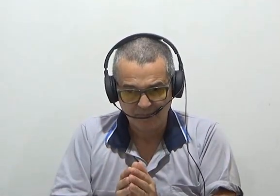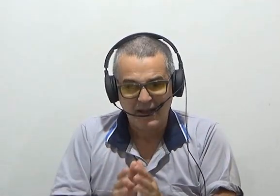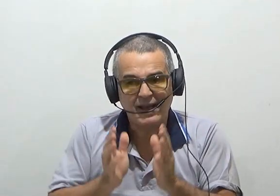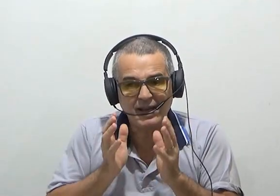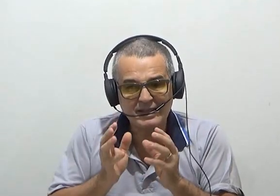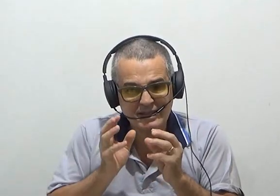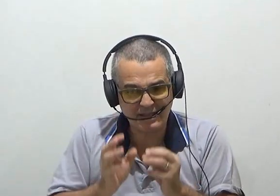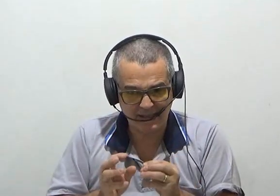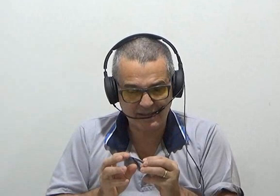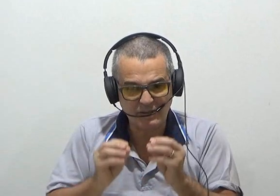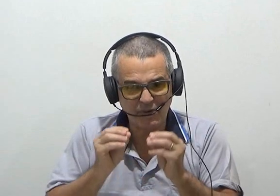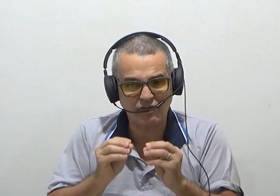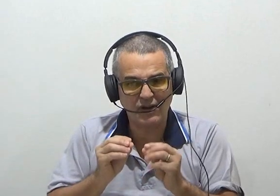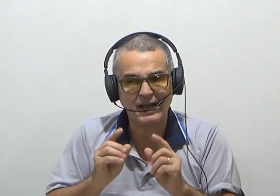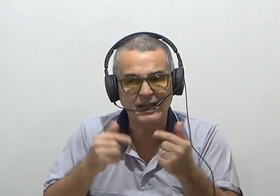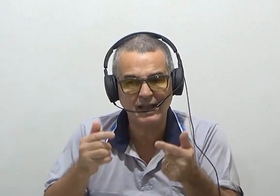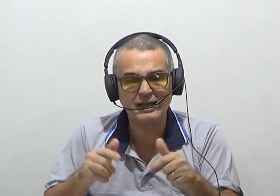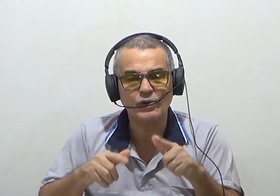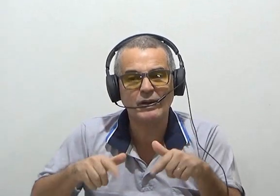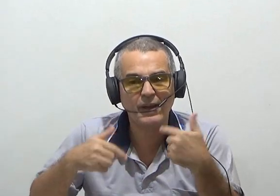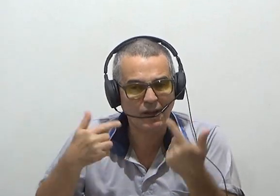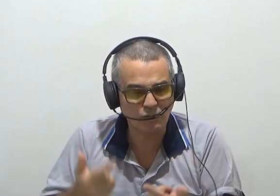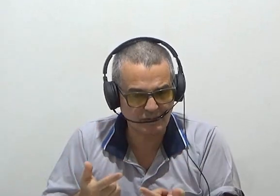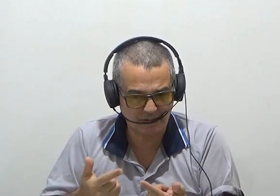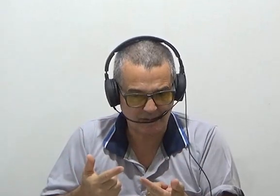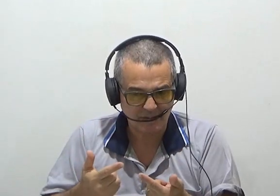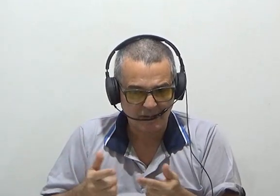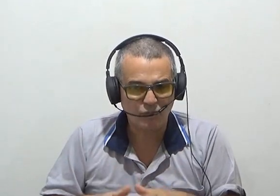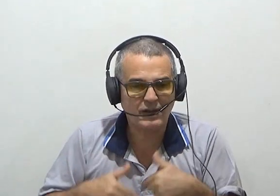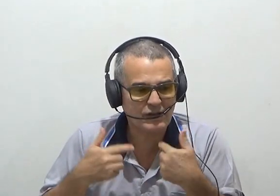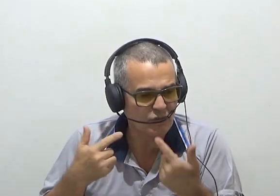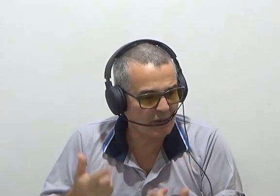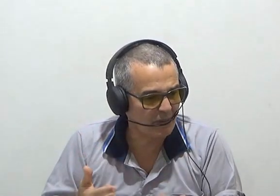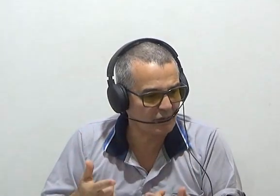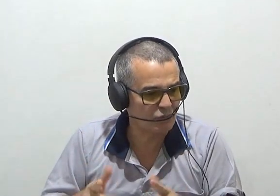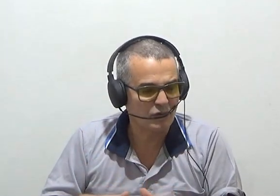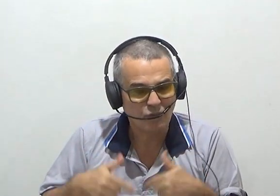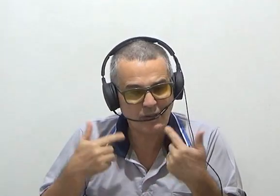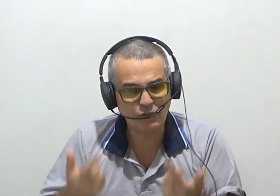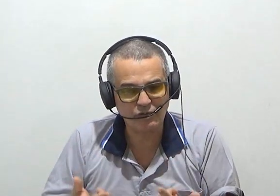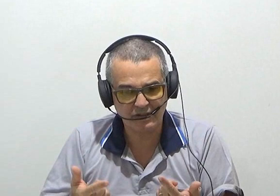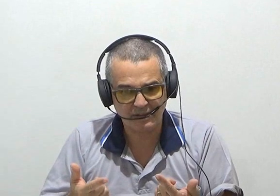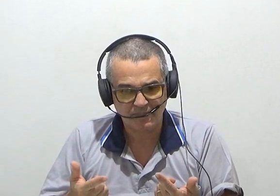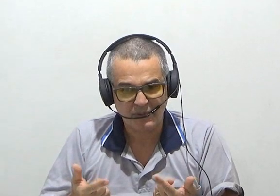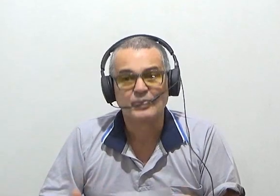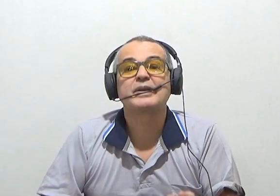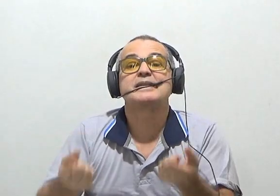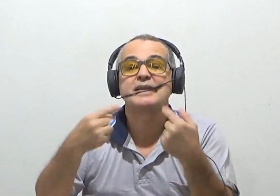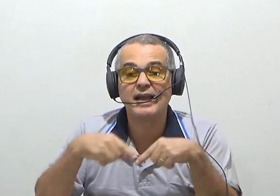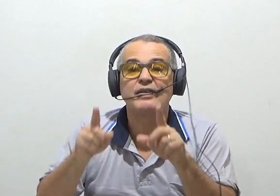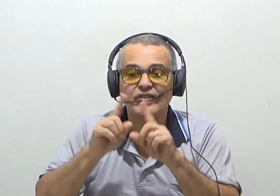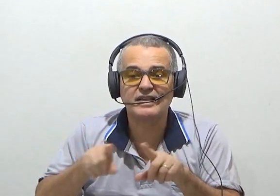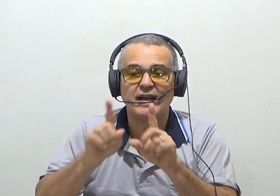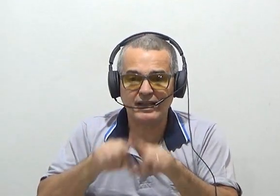você a necessidade de provocar nele uma pergunta, um questionamento, uma dúvida. Porque